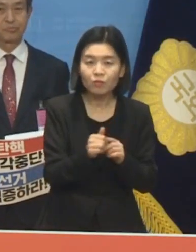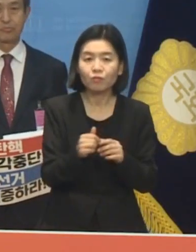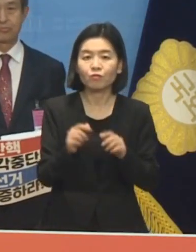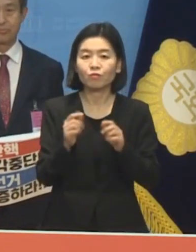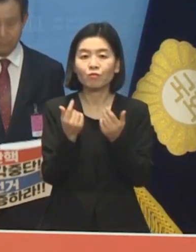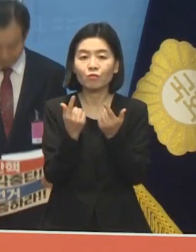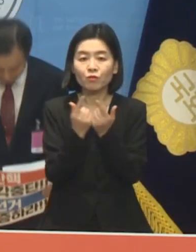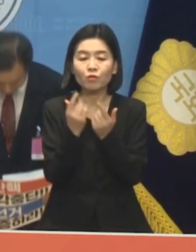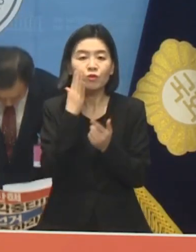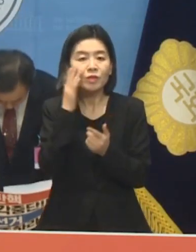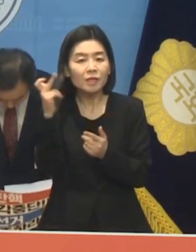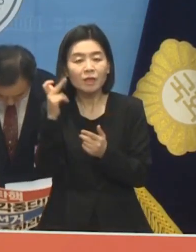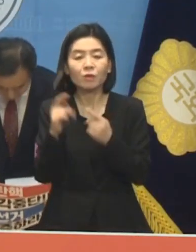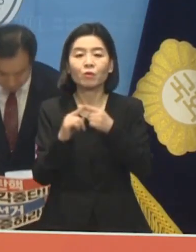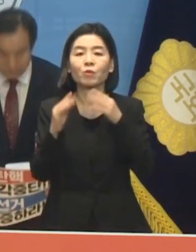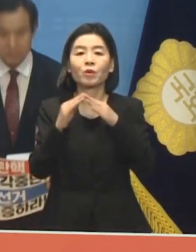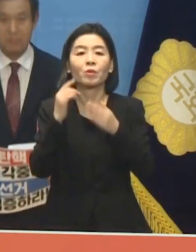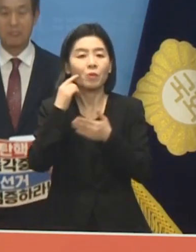북울산교회 목사님,